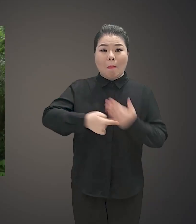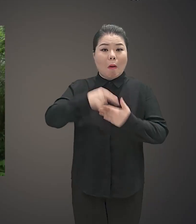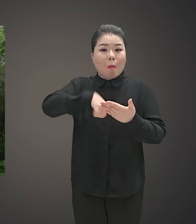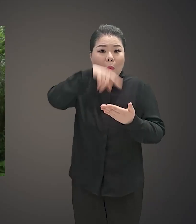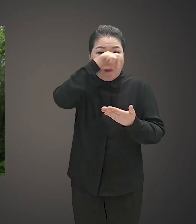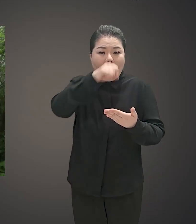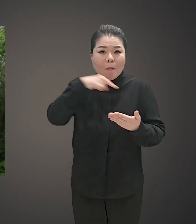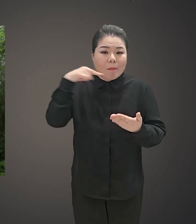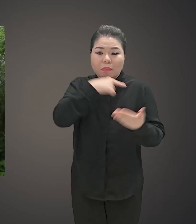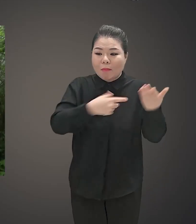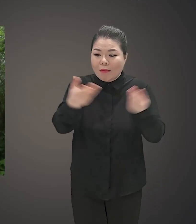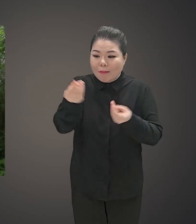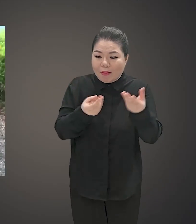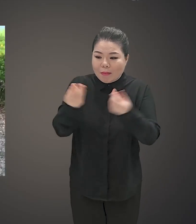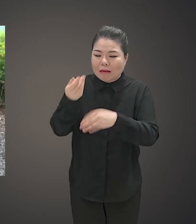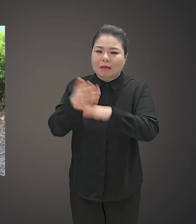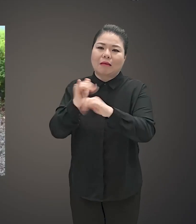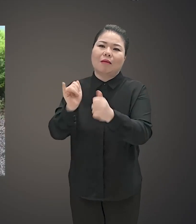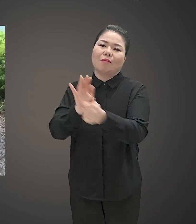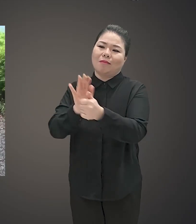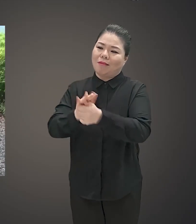인심이 좋다까지.